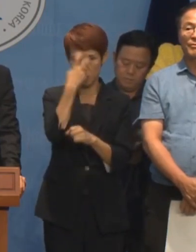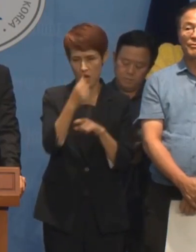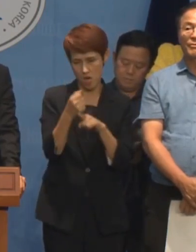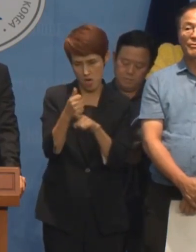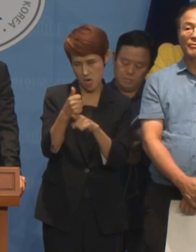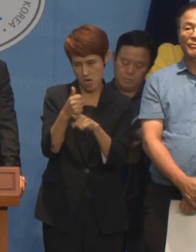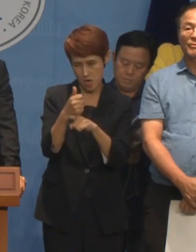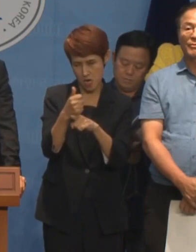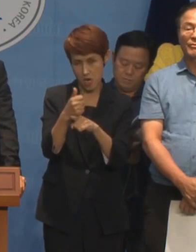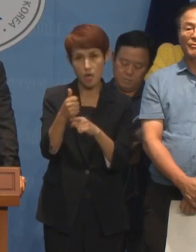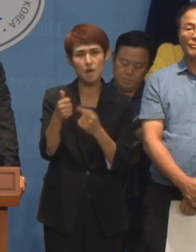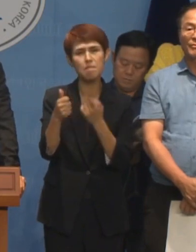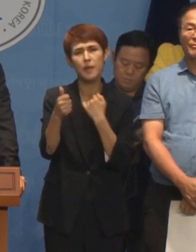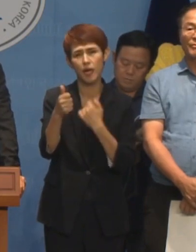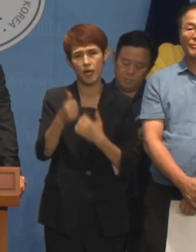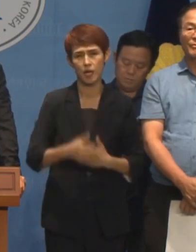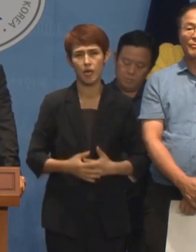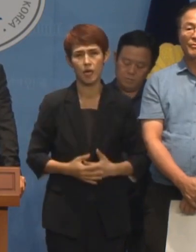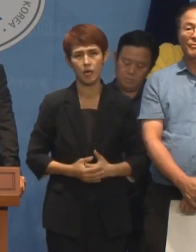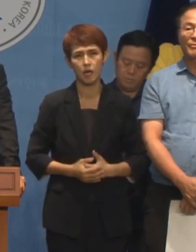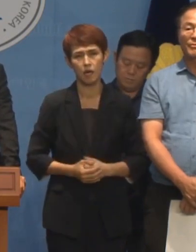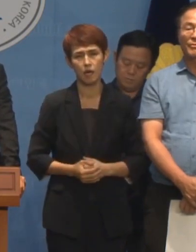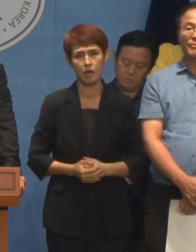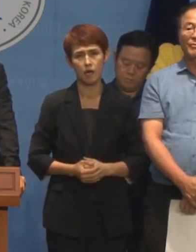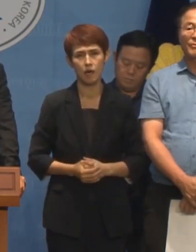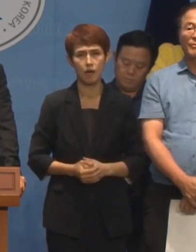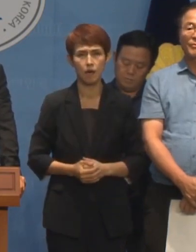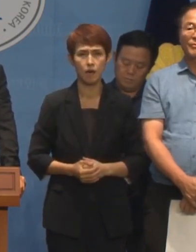조사를 진행한 바도 있습니다.